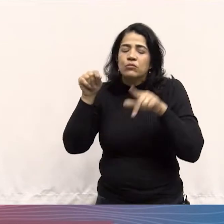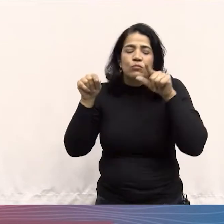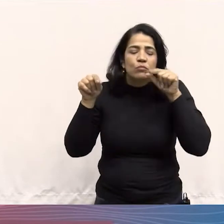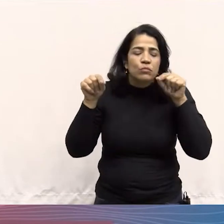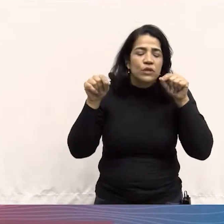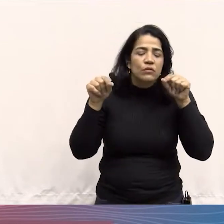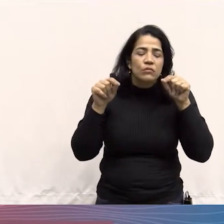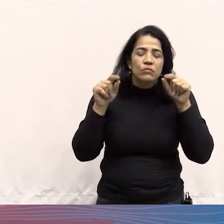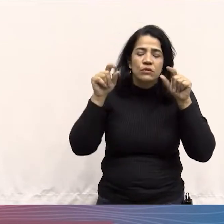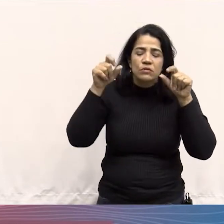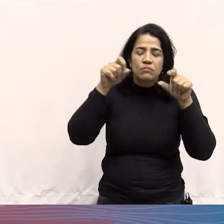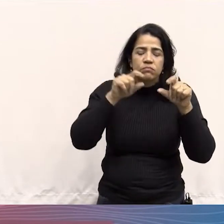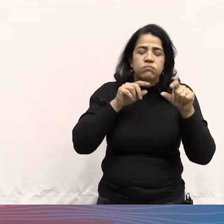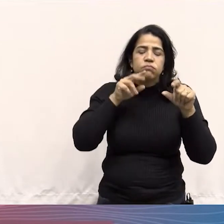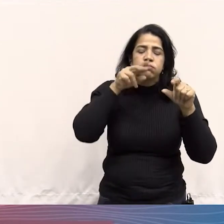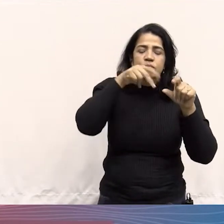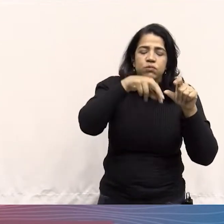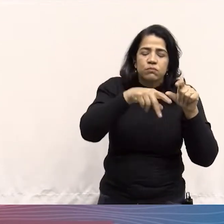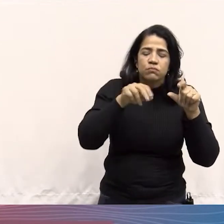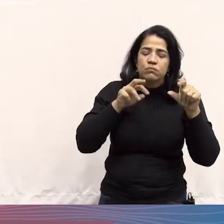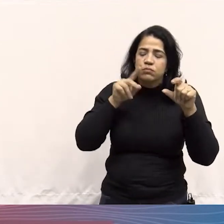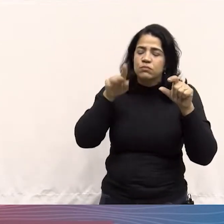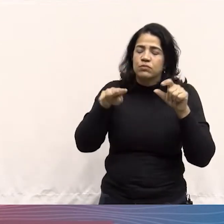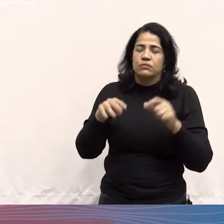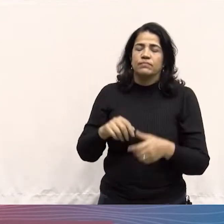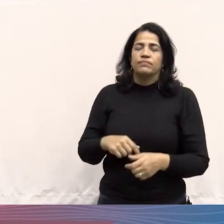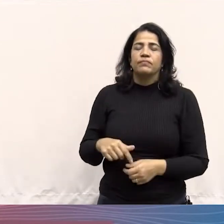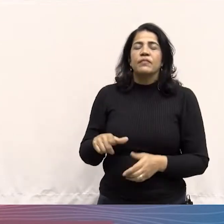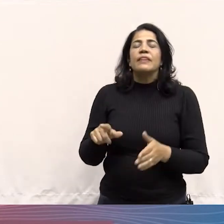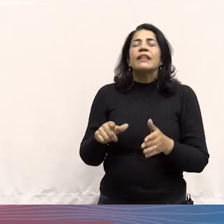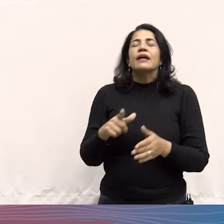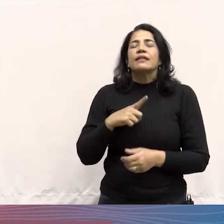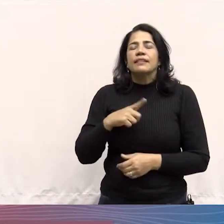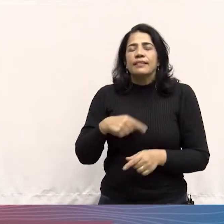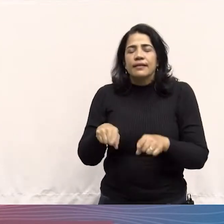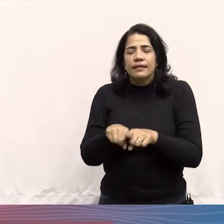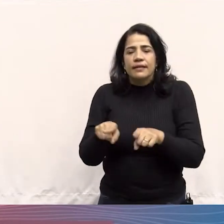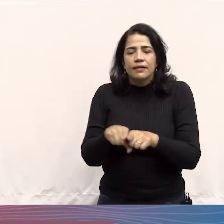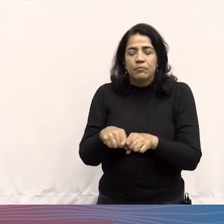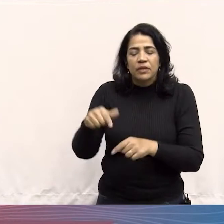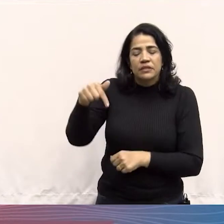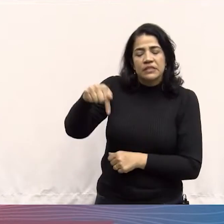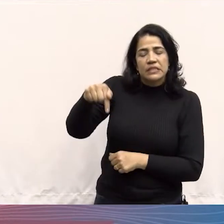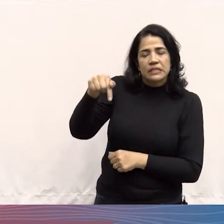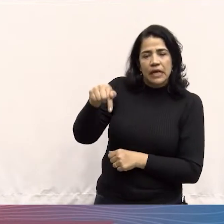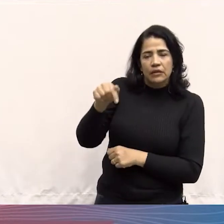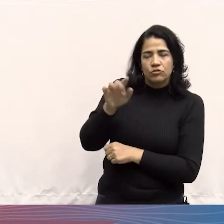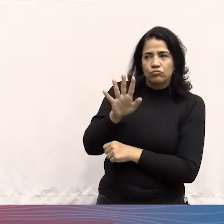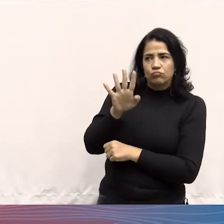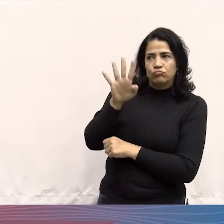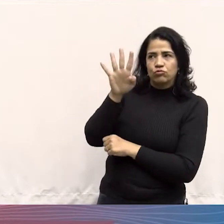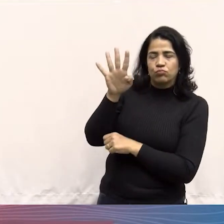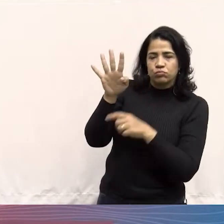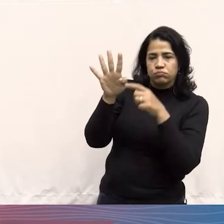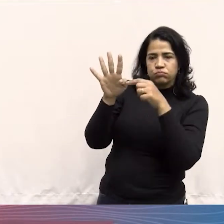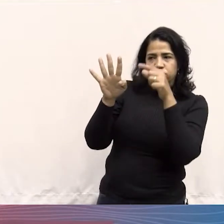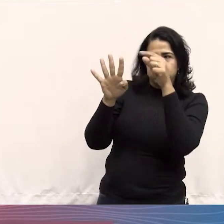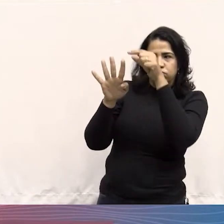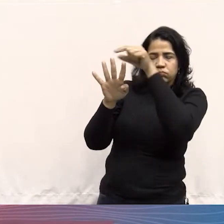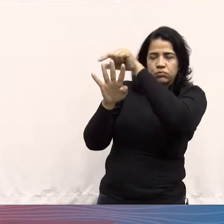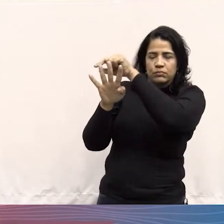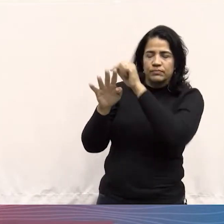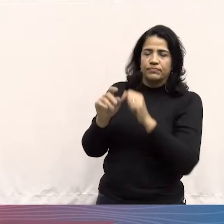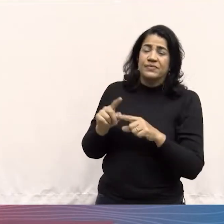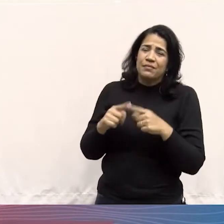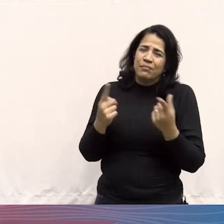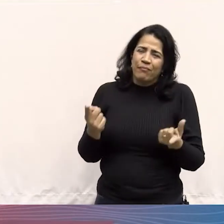E aí saiu 7 tubos para alimentar o candelabro. Mas não vou falar sobre isso por causa do